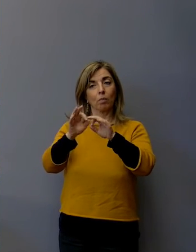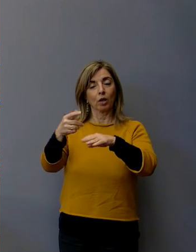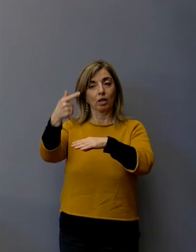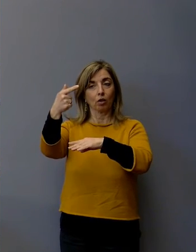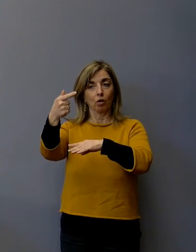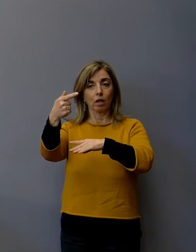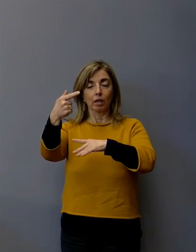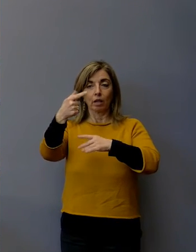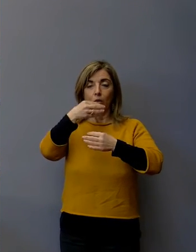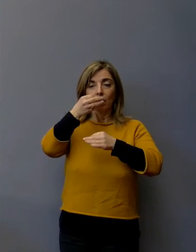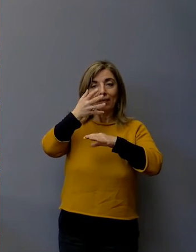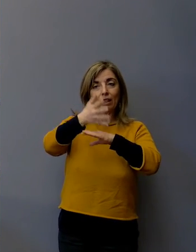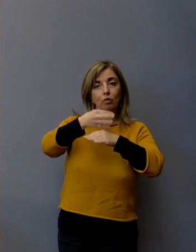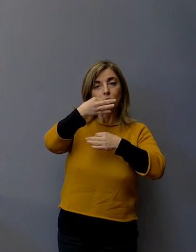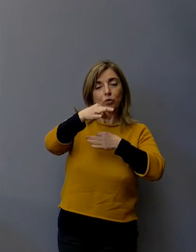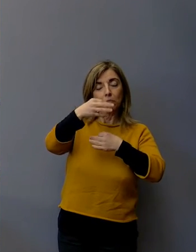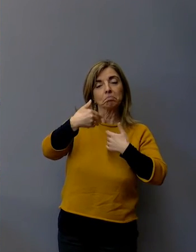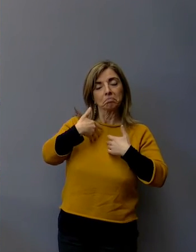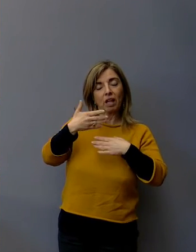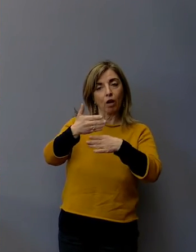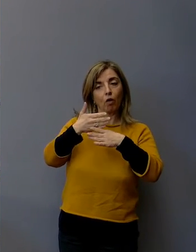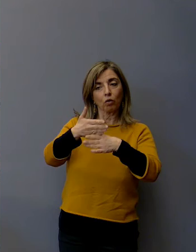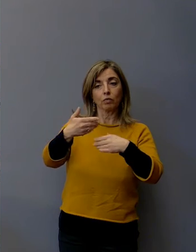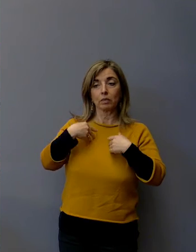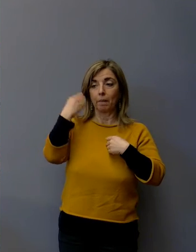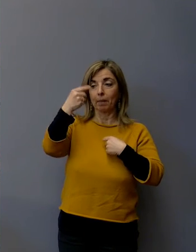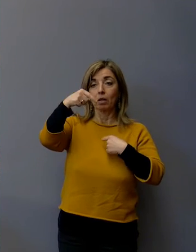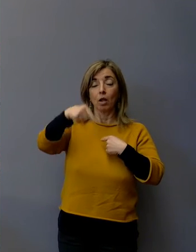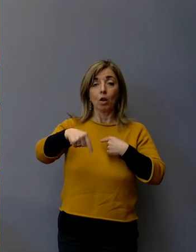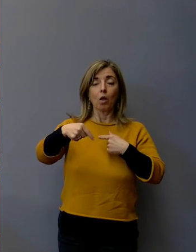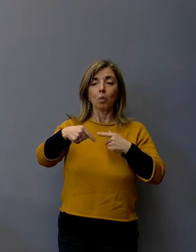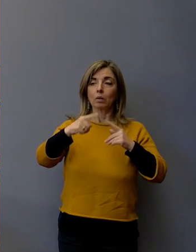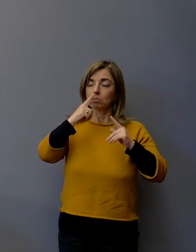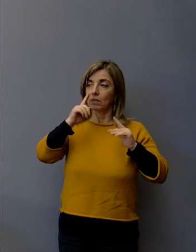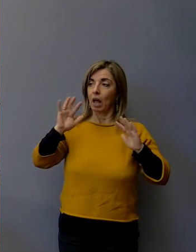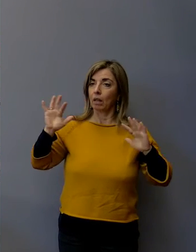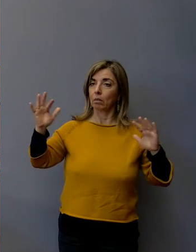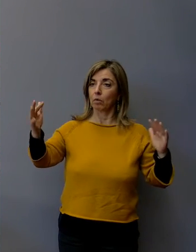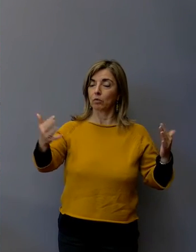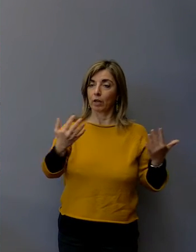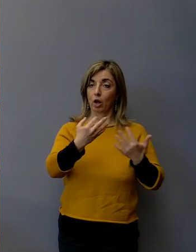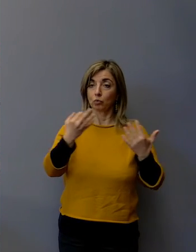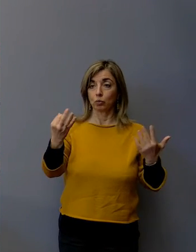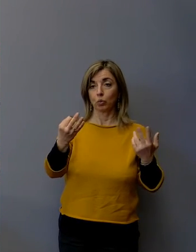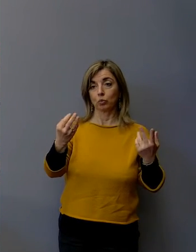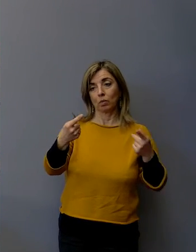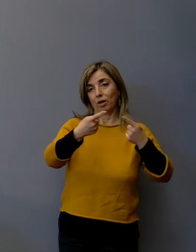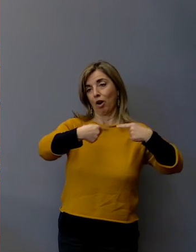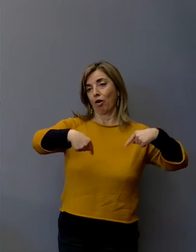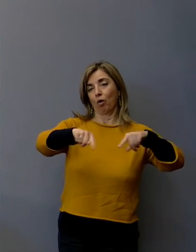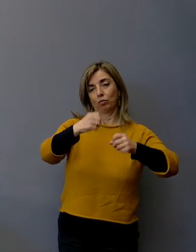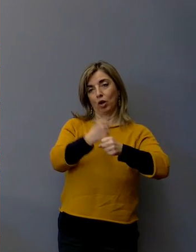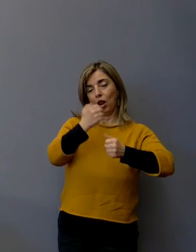il clima giusto nel quale questo consiglio deve vivere e le aspettative che i cittadini